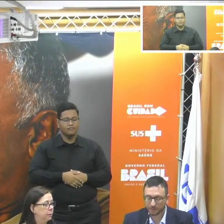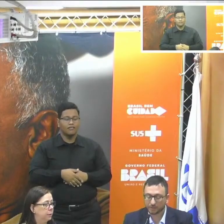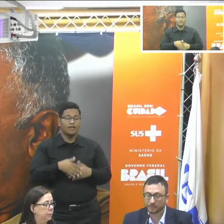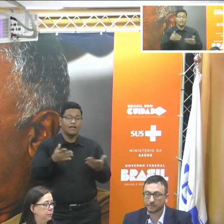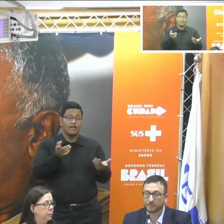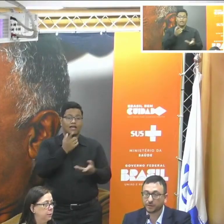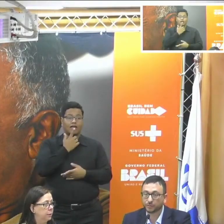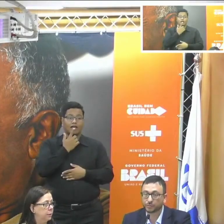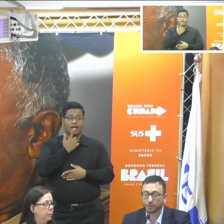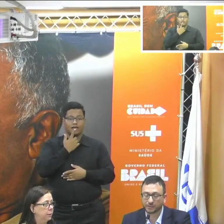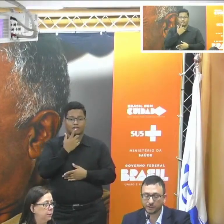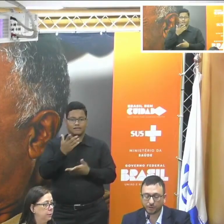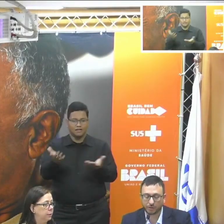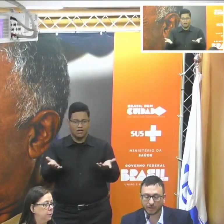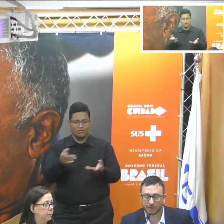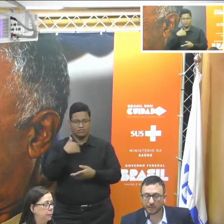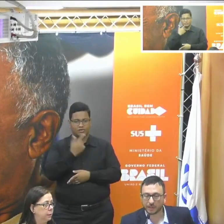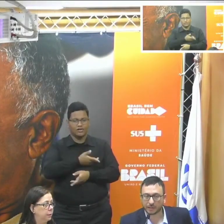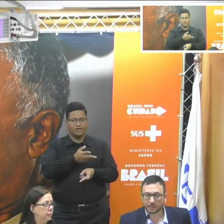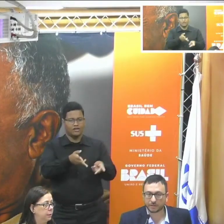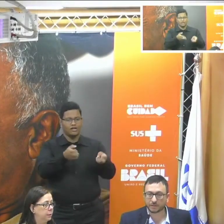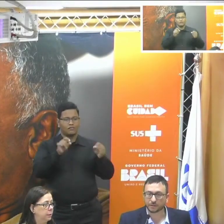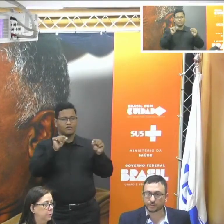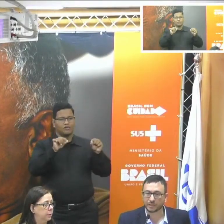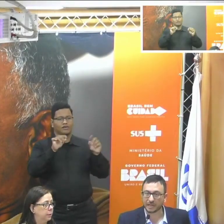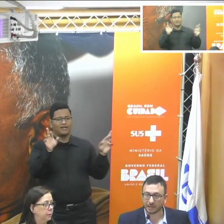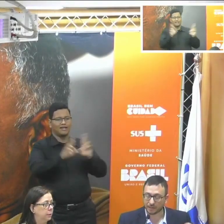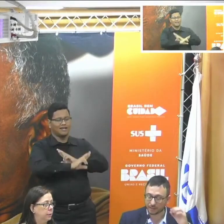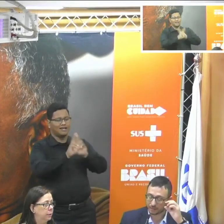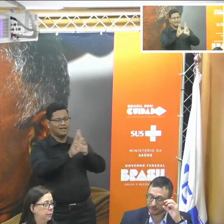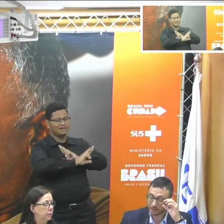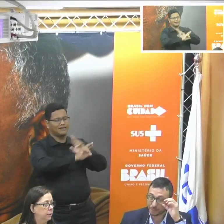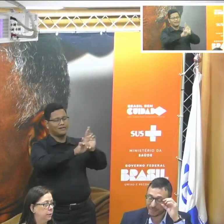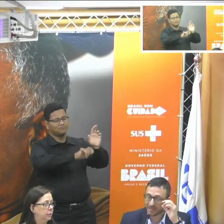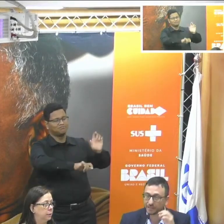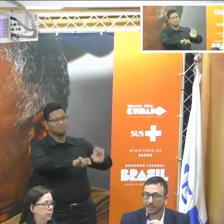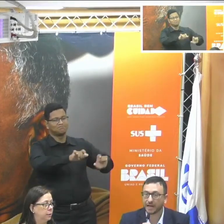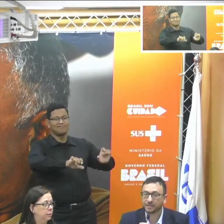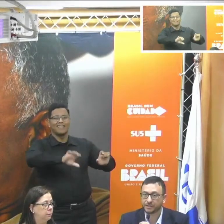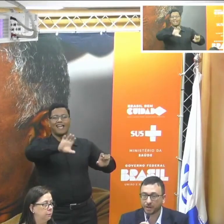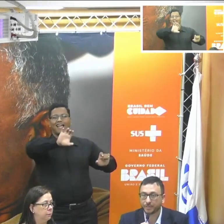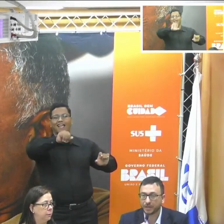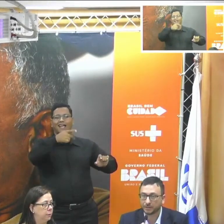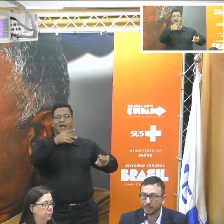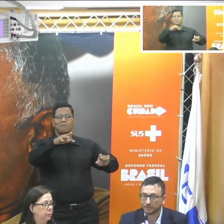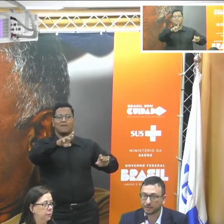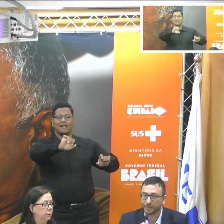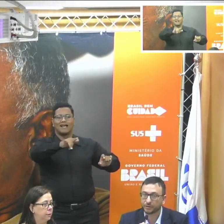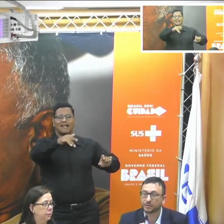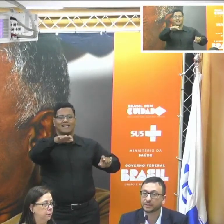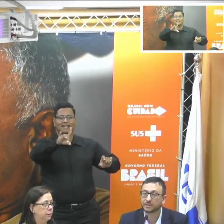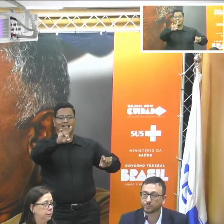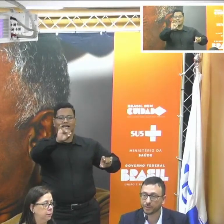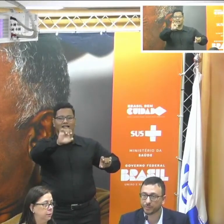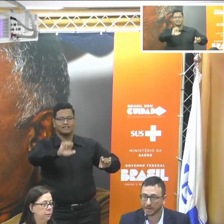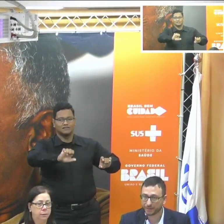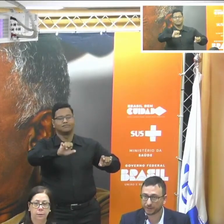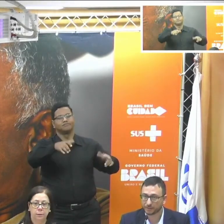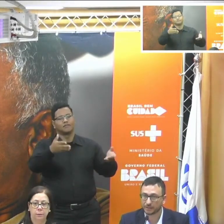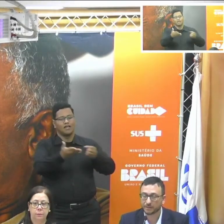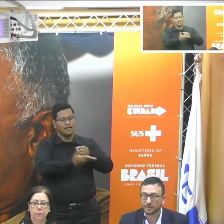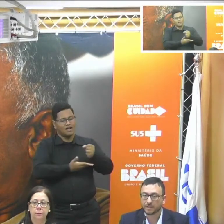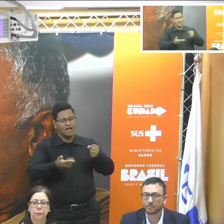eh então quando a gente olha a questão da capilaridade a capilaridade está maior na atenção